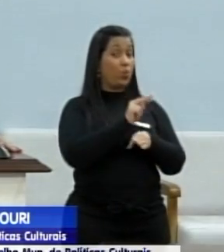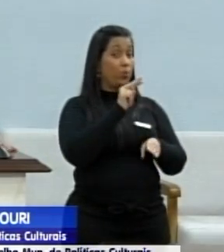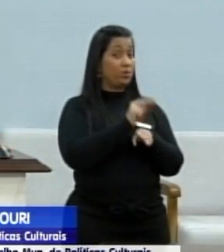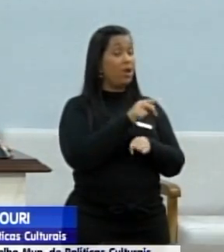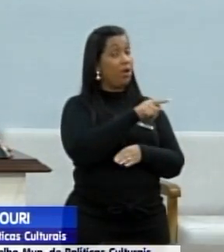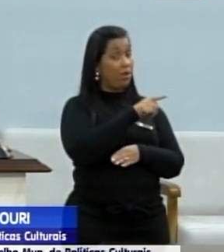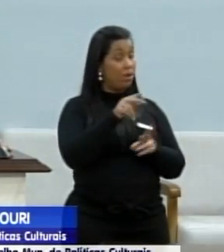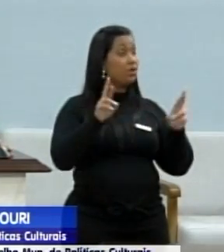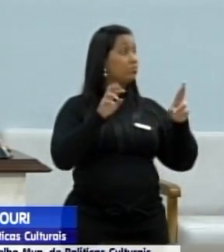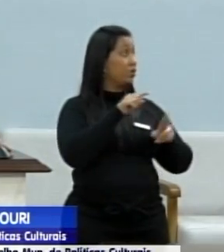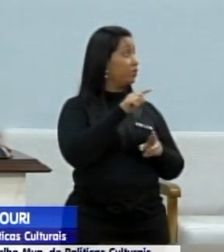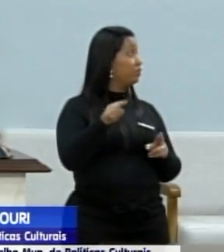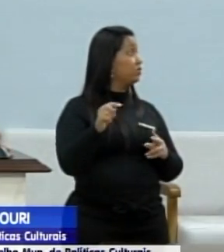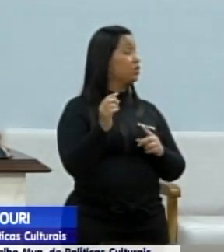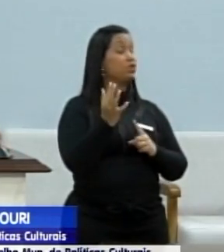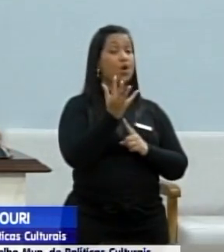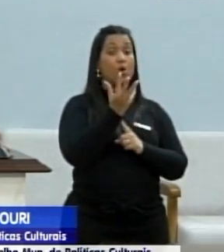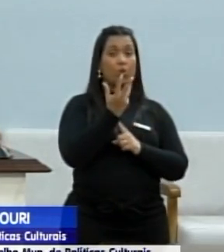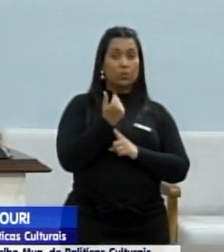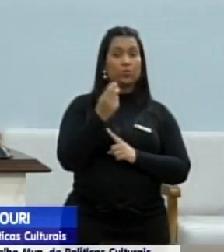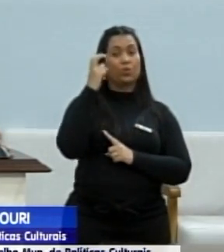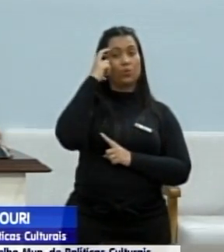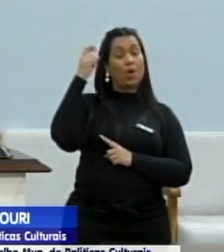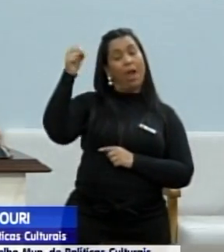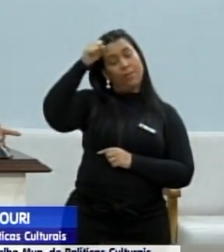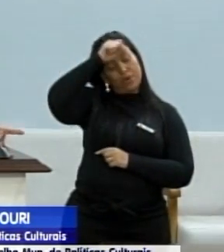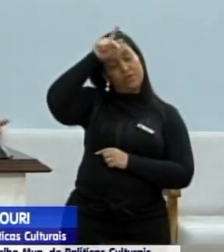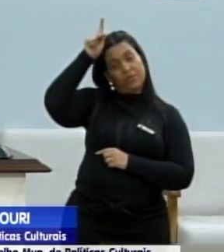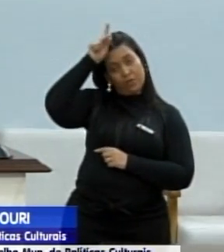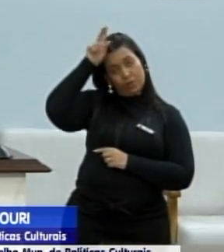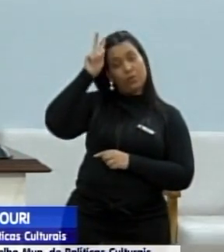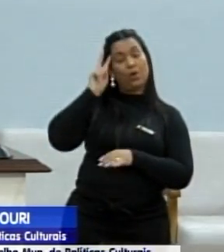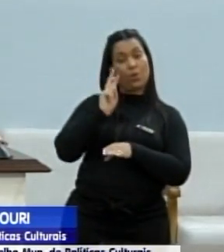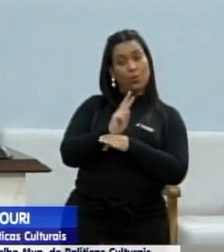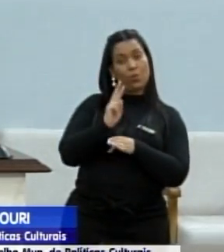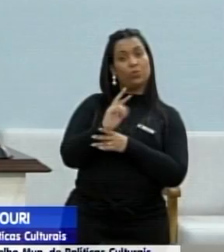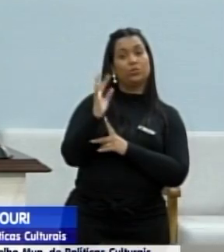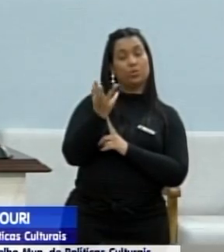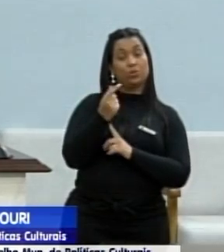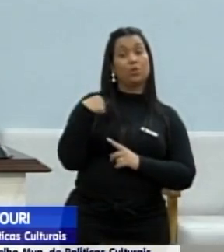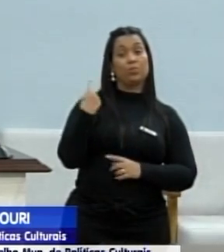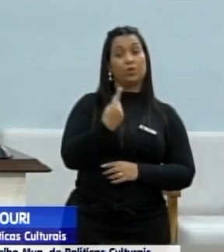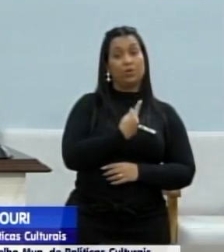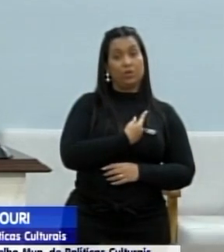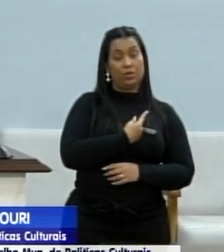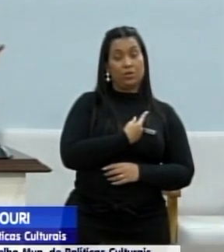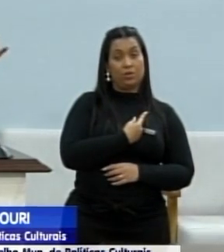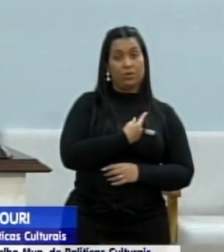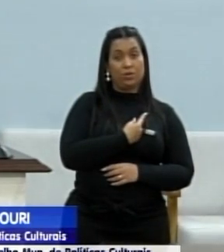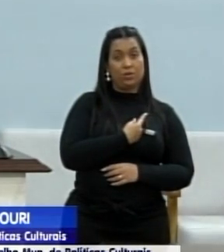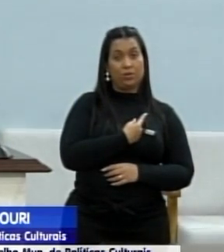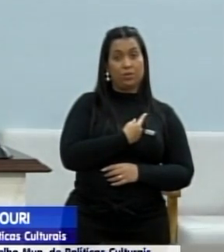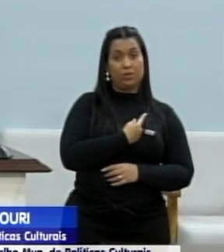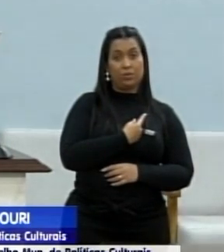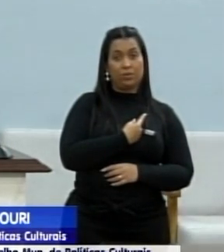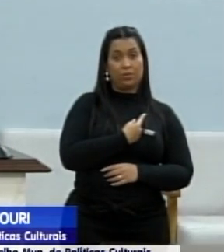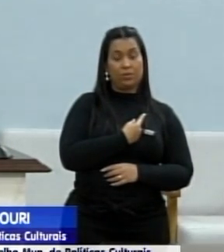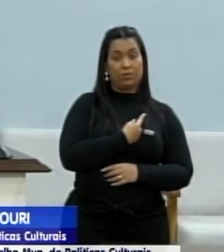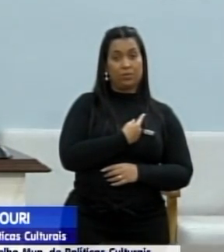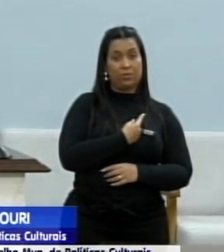vocês cuidem da cultura, que o executivo cuide da cultura, porque nós, cidadãos,